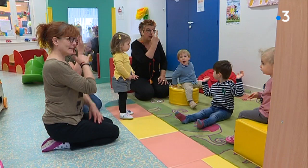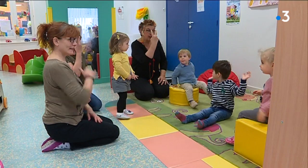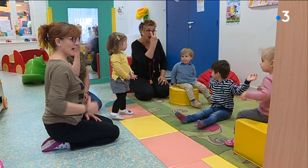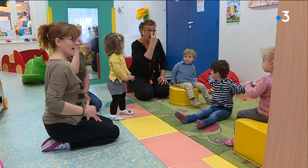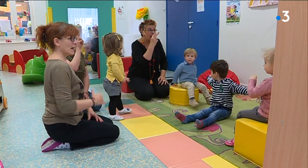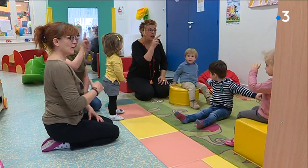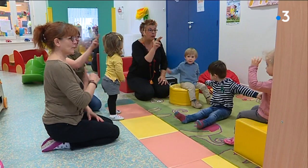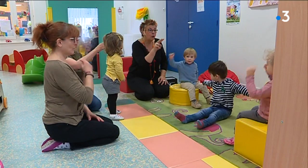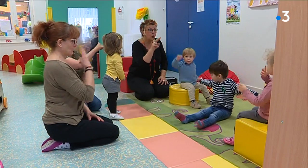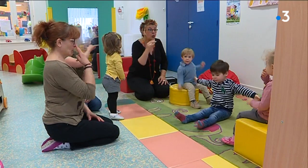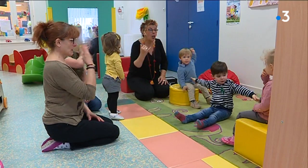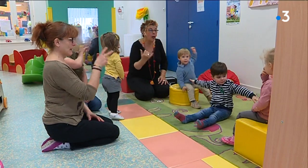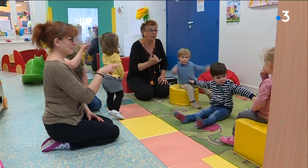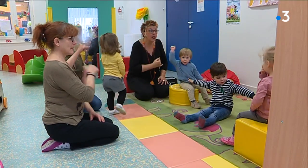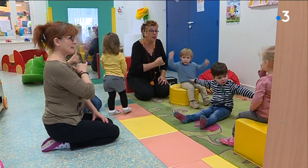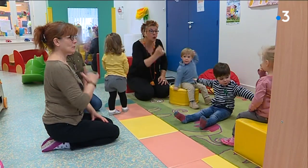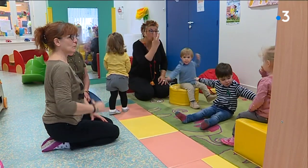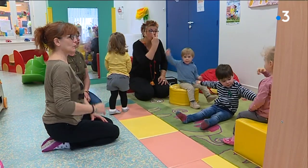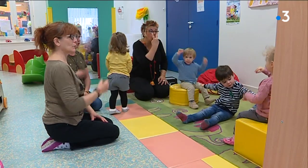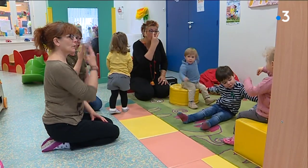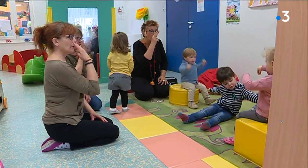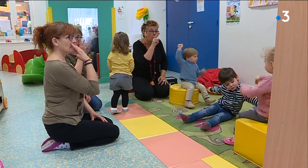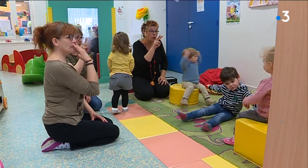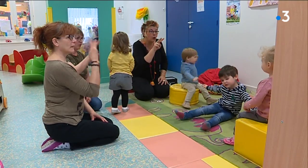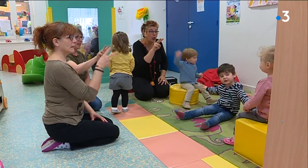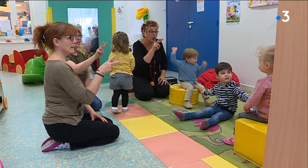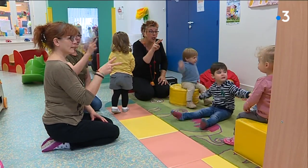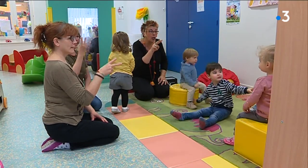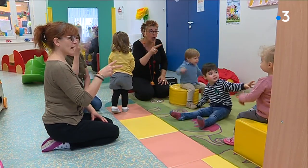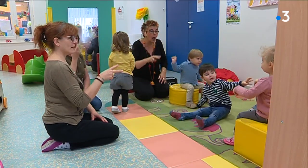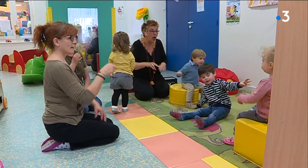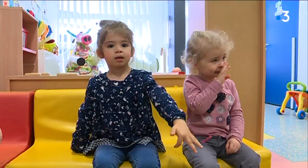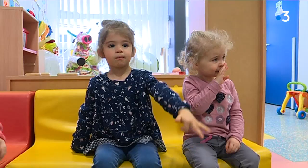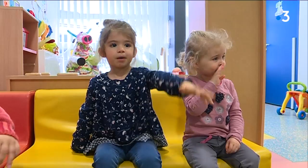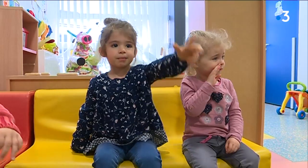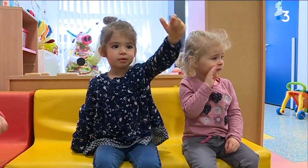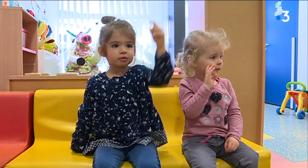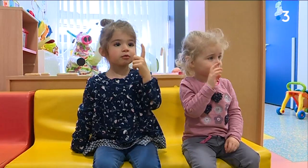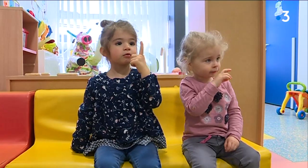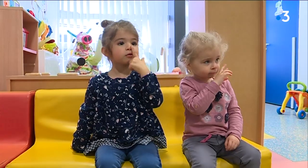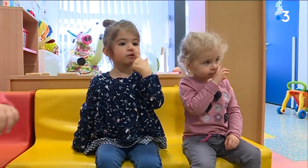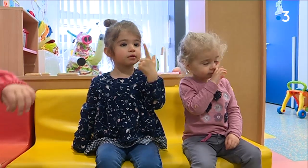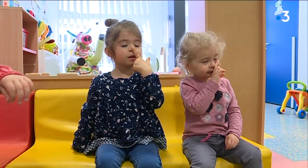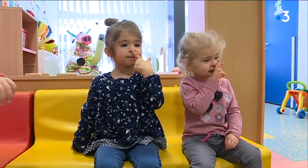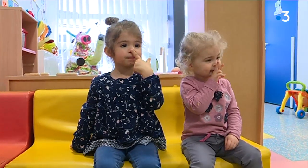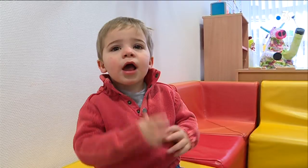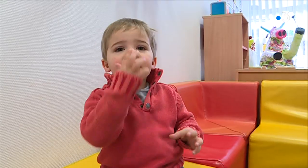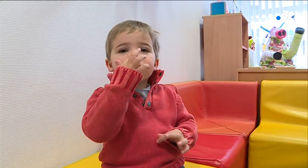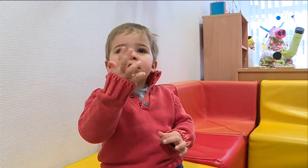N'a plus jamais on ne verra Ces enfants entendent parfaitement et pourtant